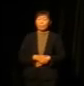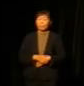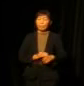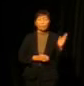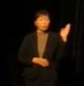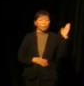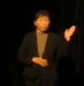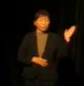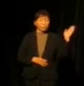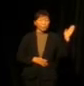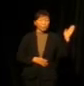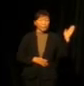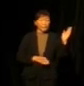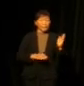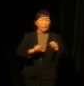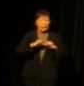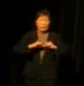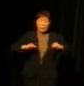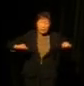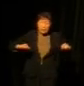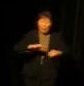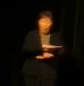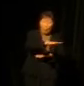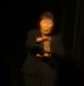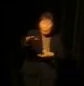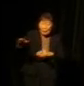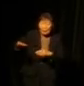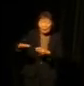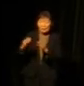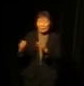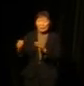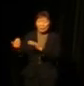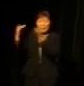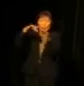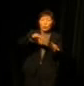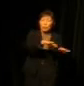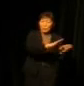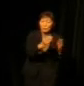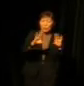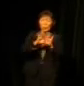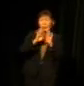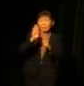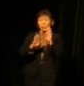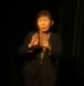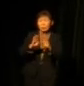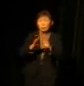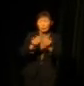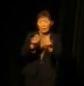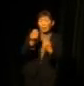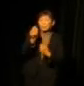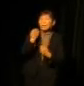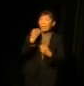これは広範囲にわたって津波の様子です。手前にあるビニールハウスです。ここね、ビニールハウ